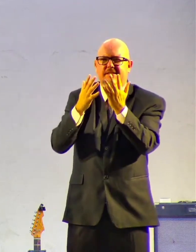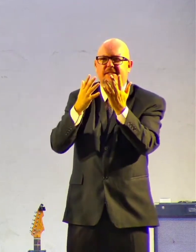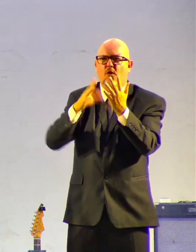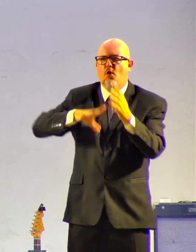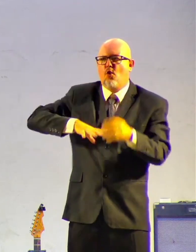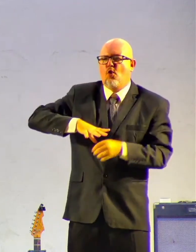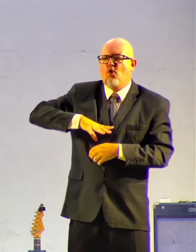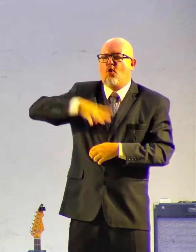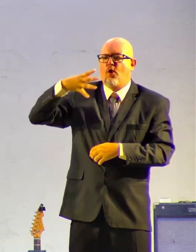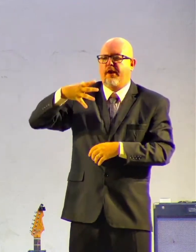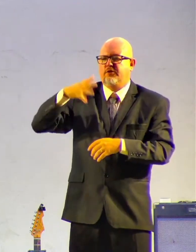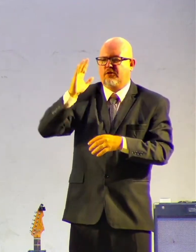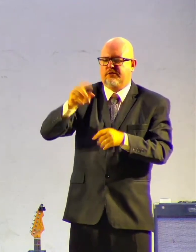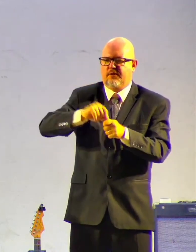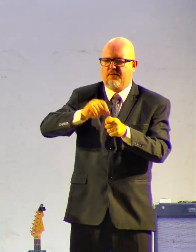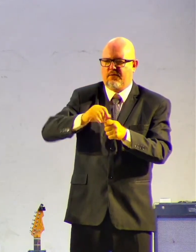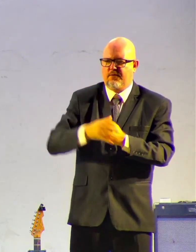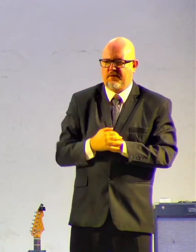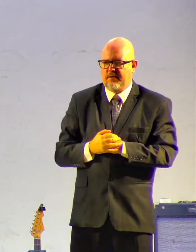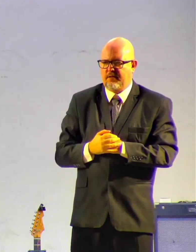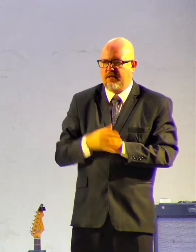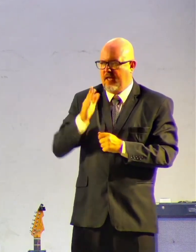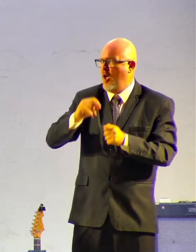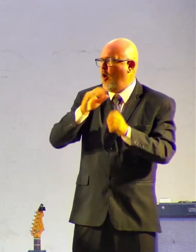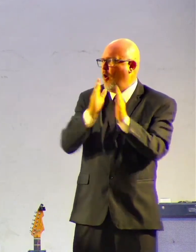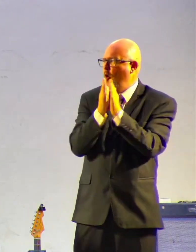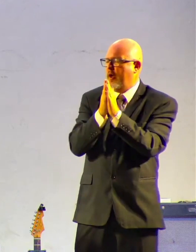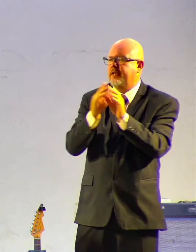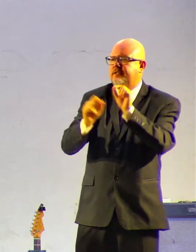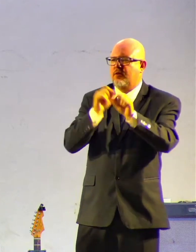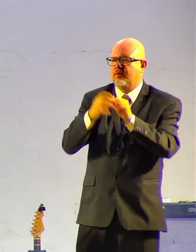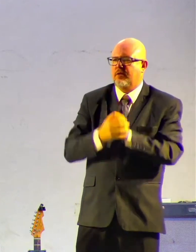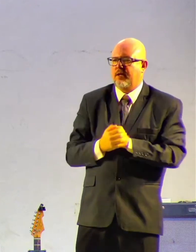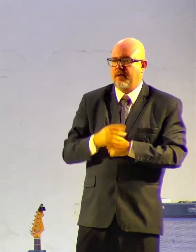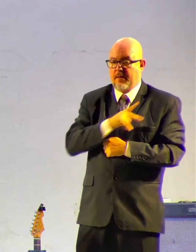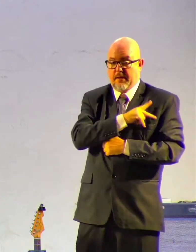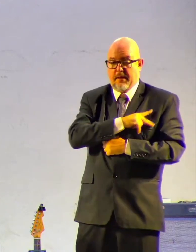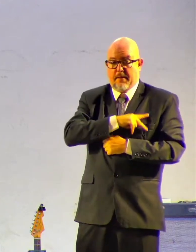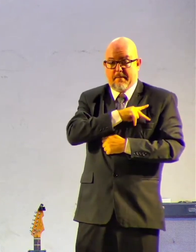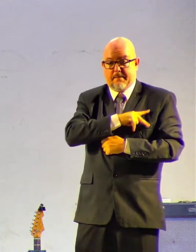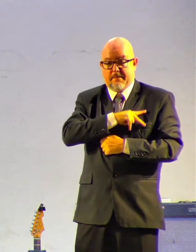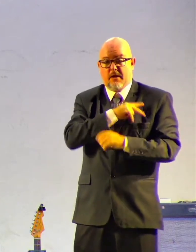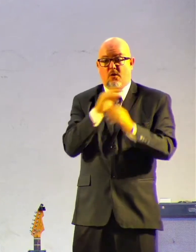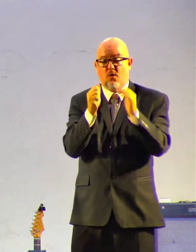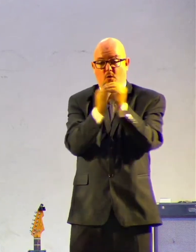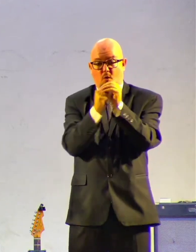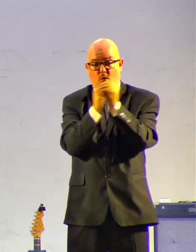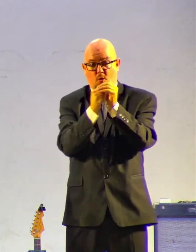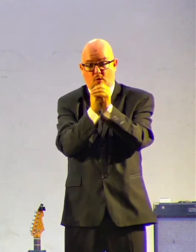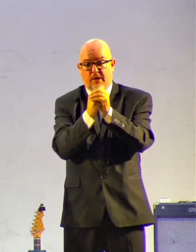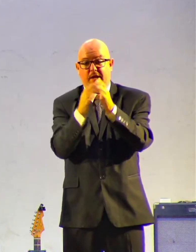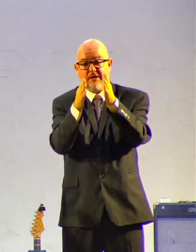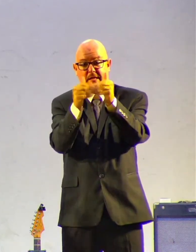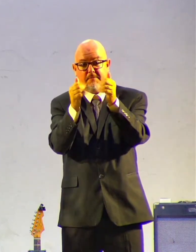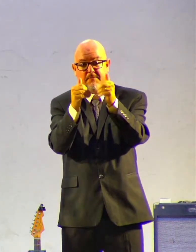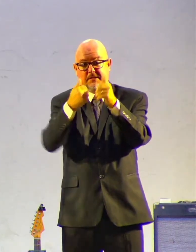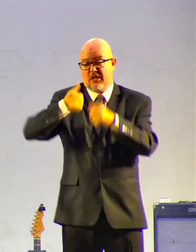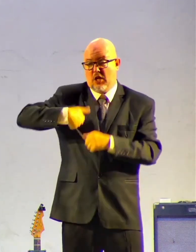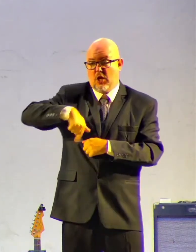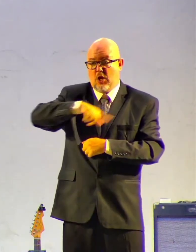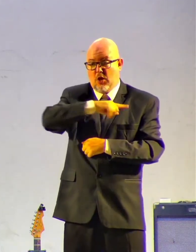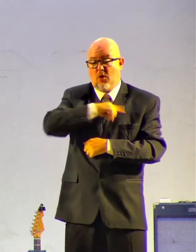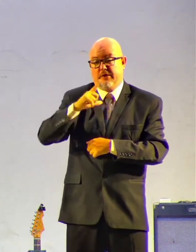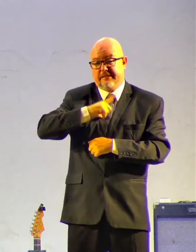ousada que já foi feita. E que oração foi esta? Paulo está orando e pedindo que nós